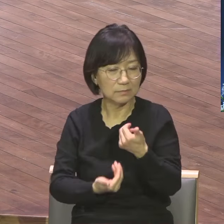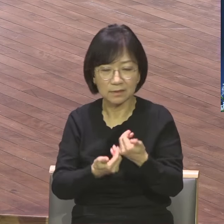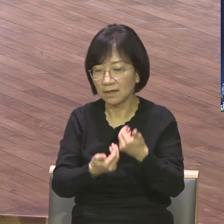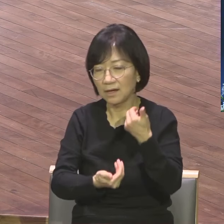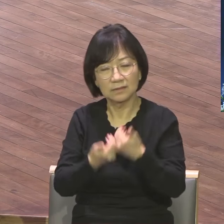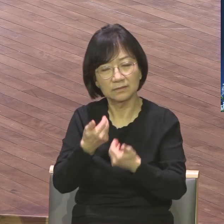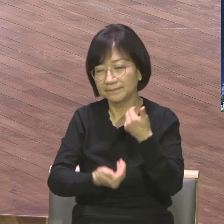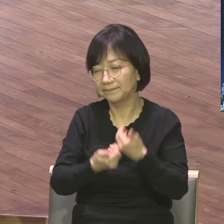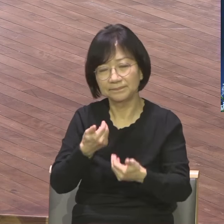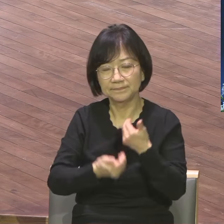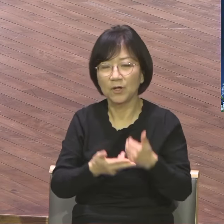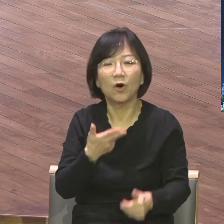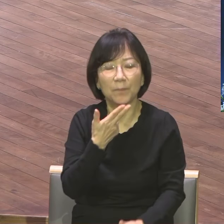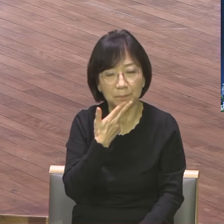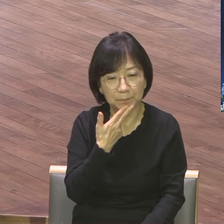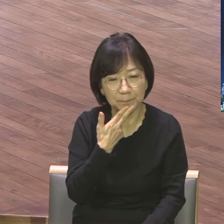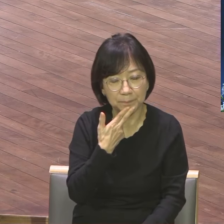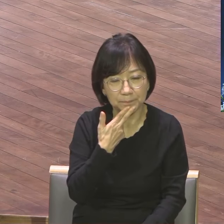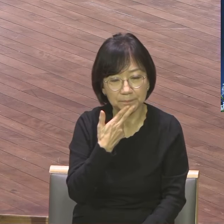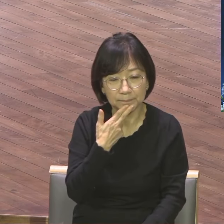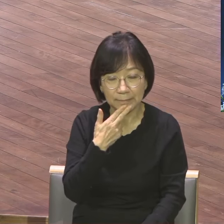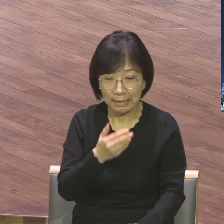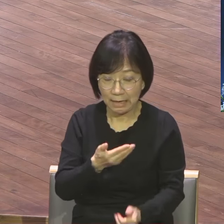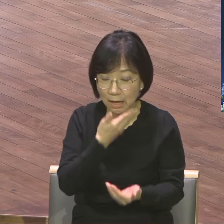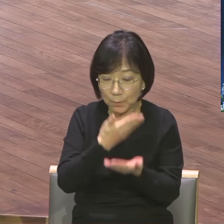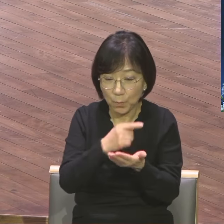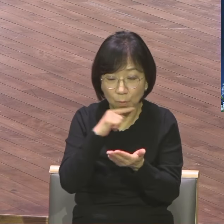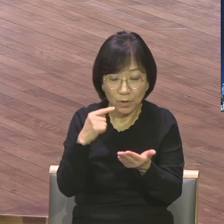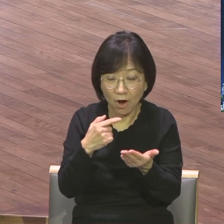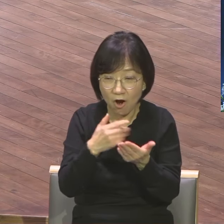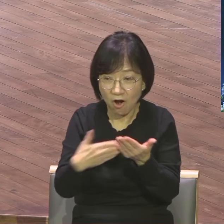갈등합니까? 보혈의 능력을 체험하지 못했기 때문에.